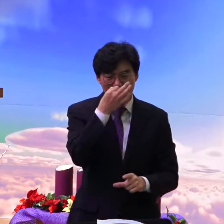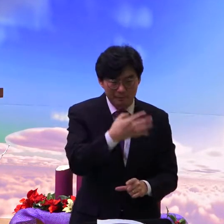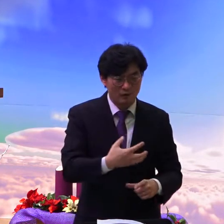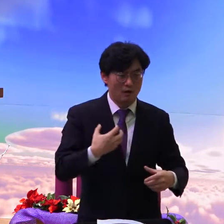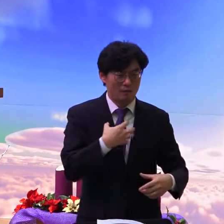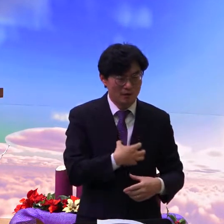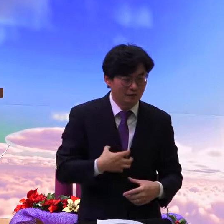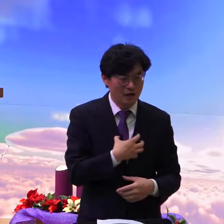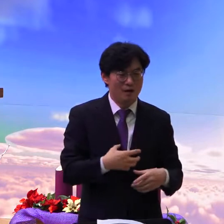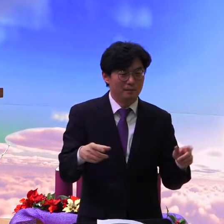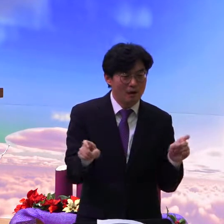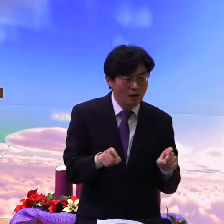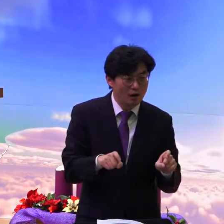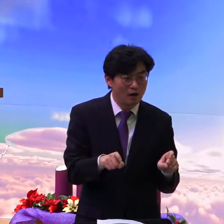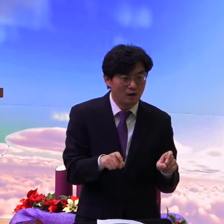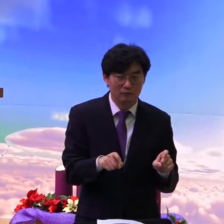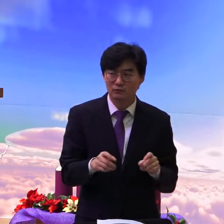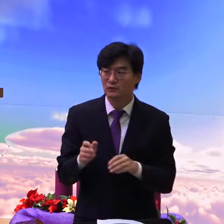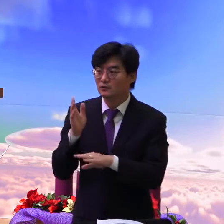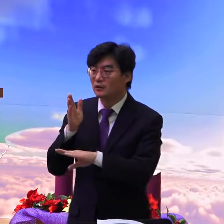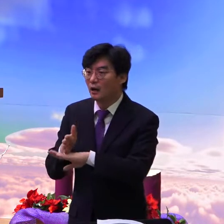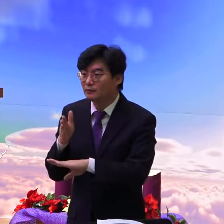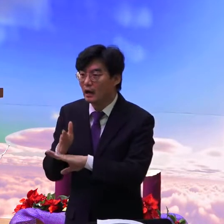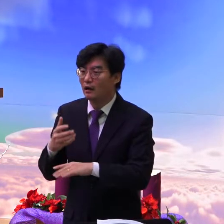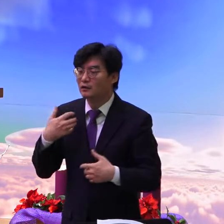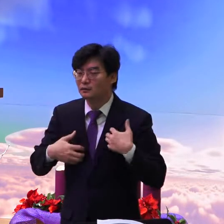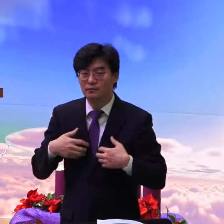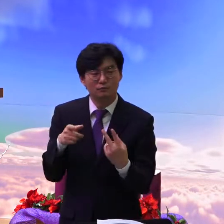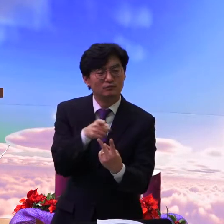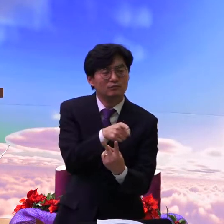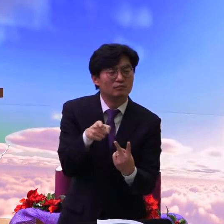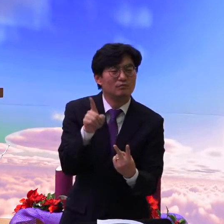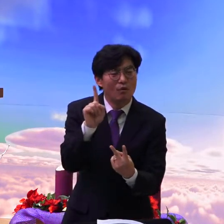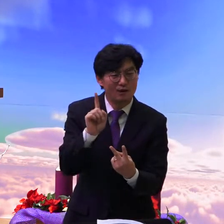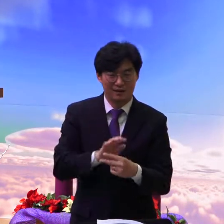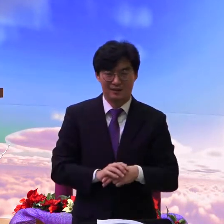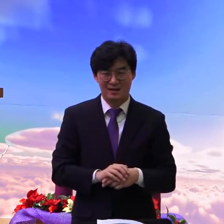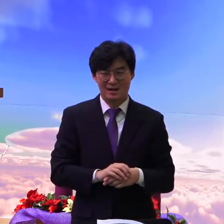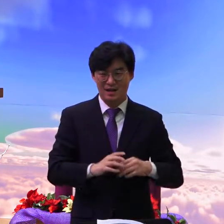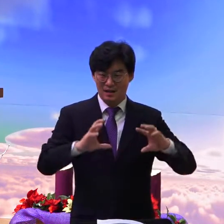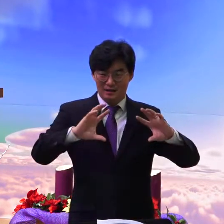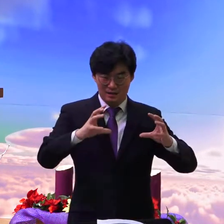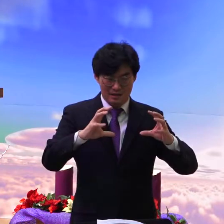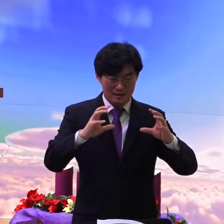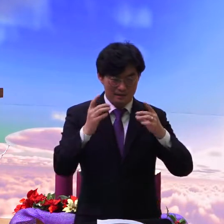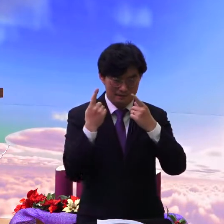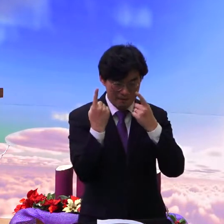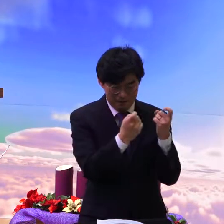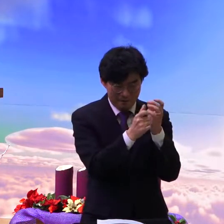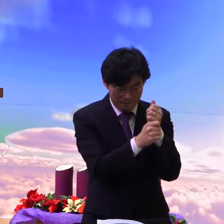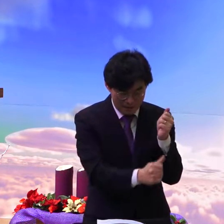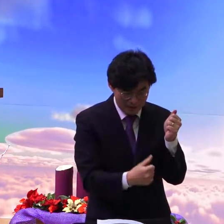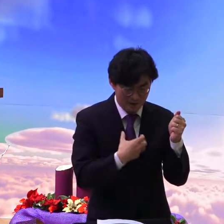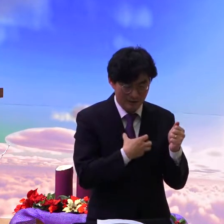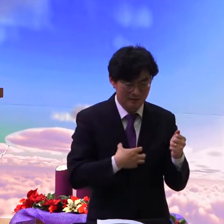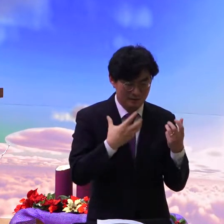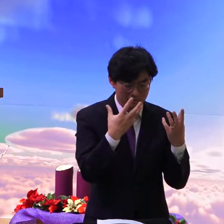세상이 우리를 좌절시키려고 하고 우리에게 두려움과 염려를 주려 하지만 예수님을